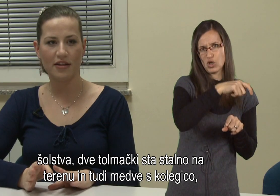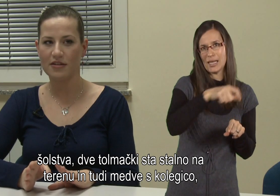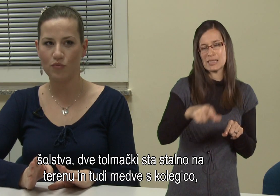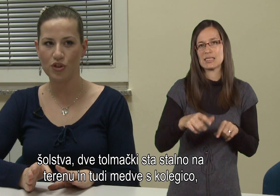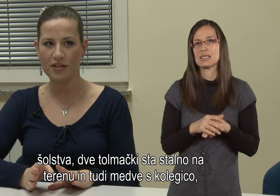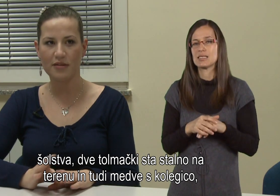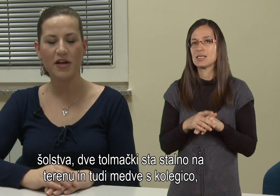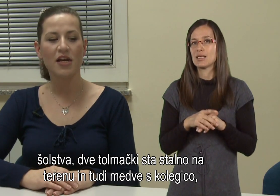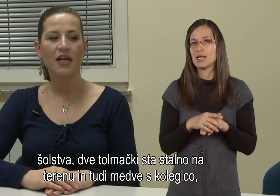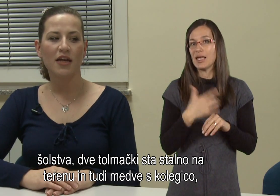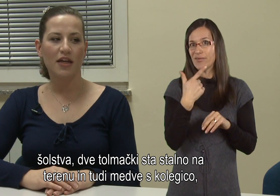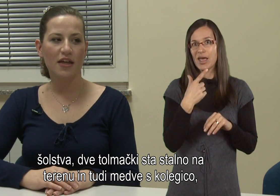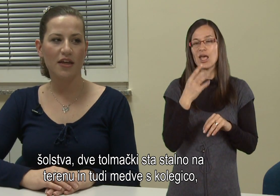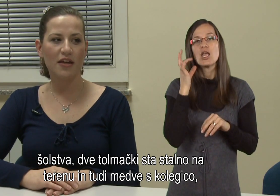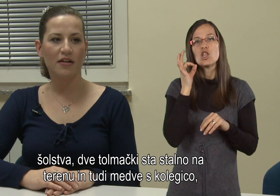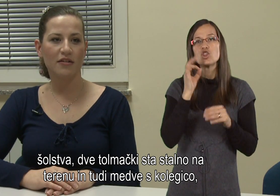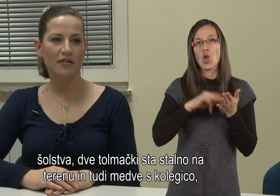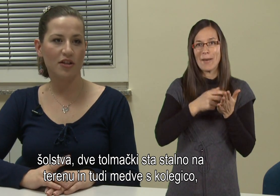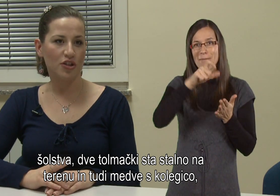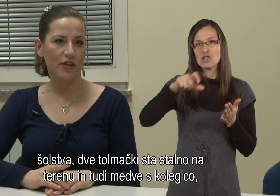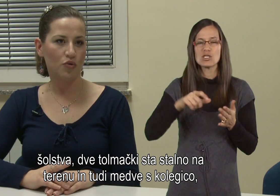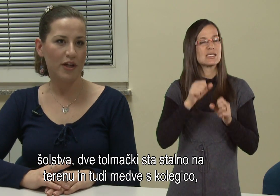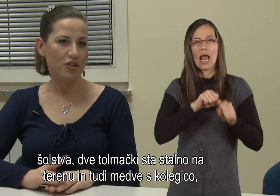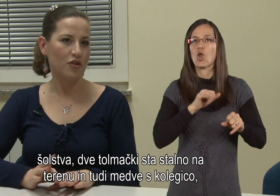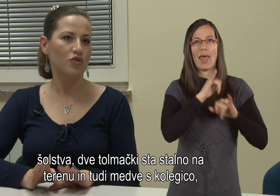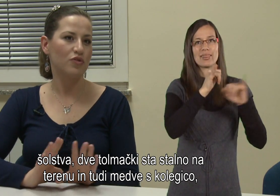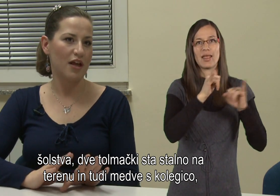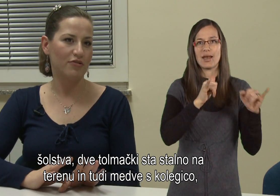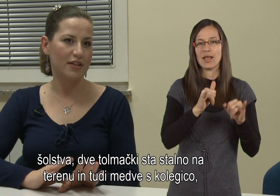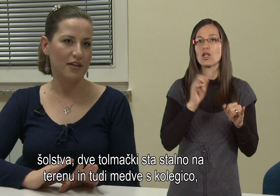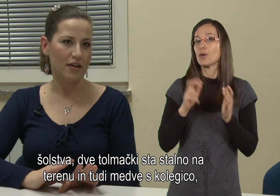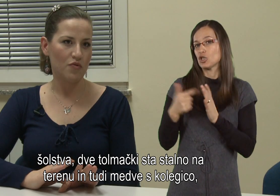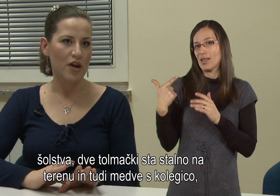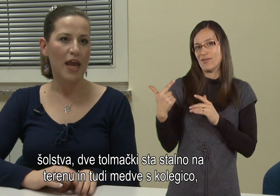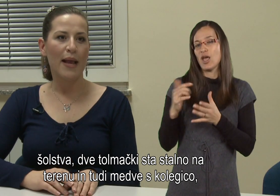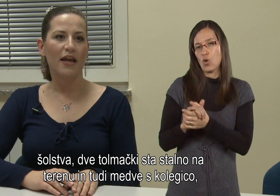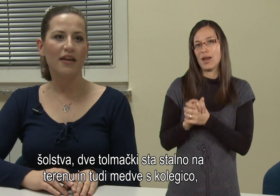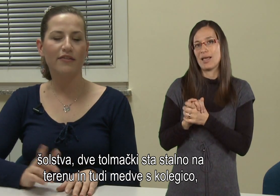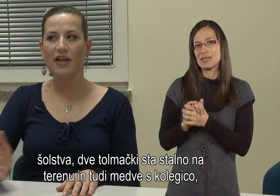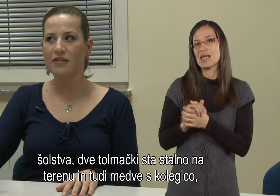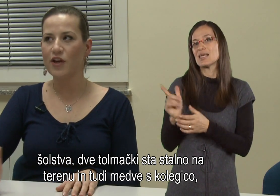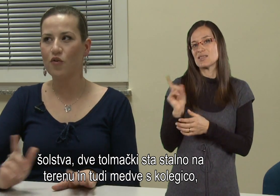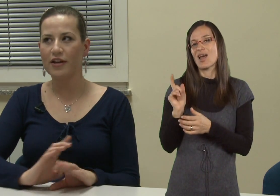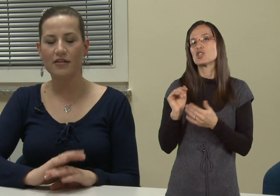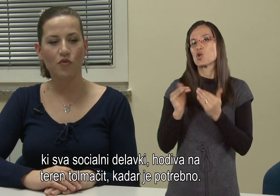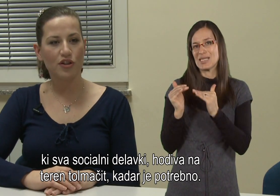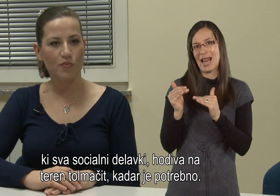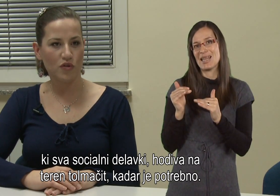istim učenicima i znači 2 tumačice koje su stalno na terenu i nas 2 kolegice koje smo